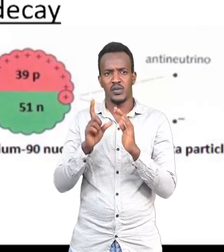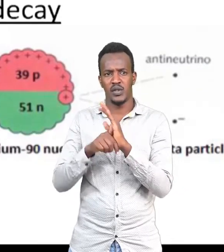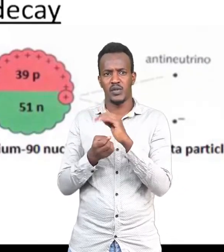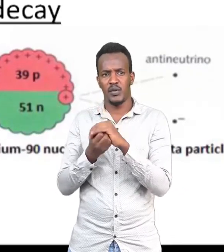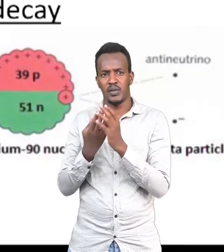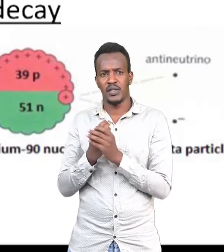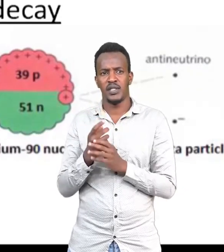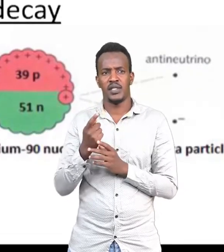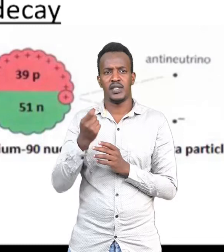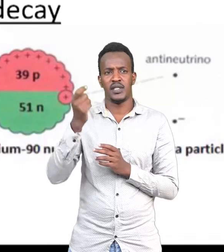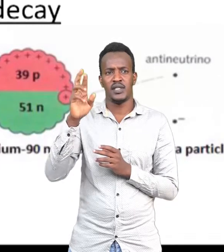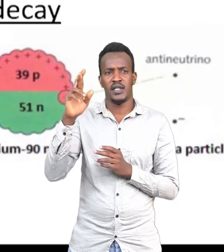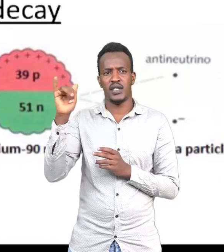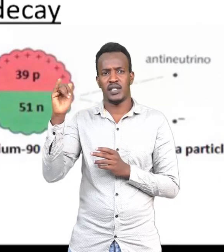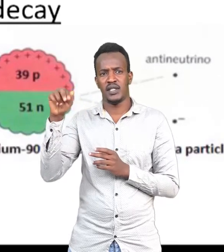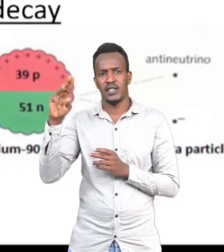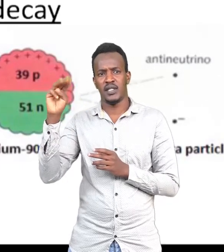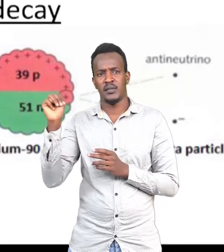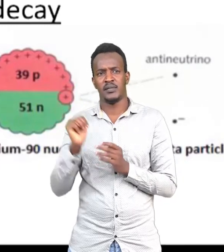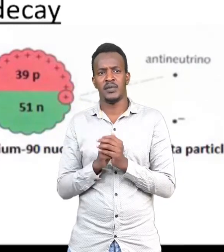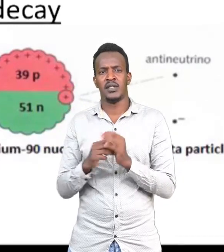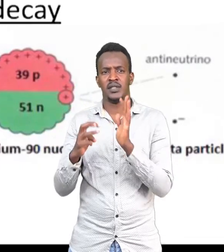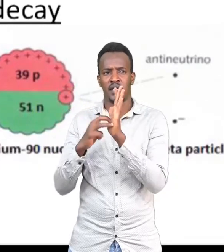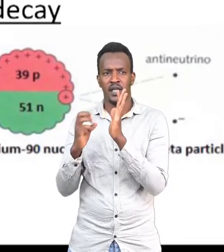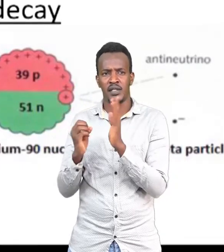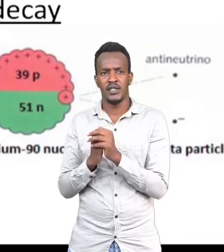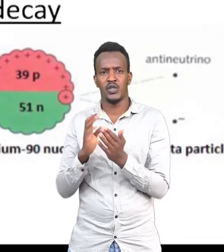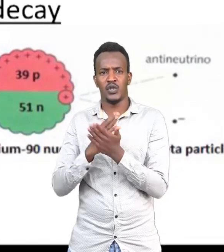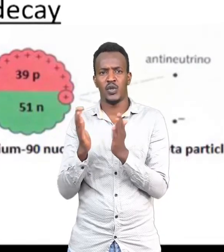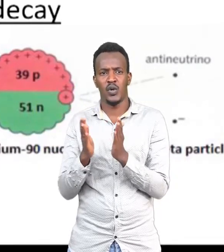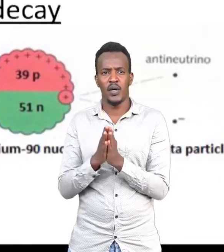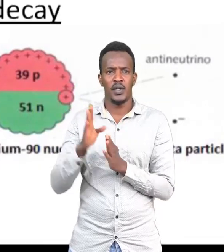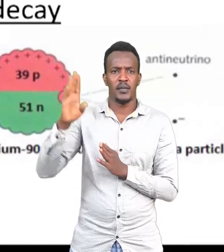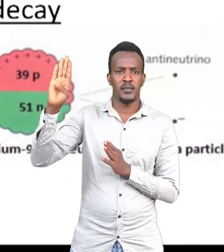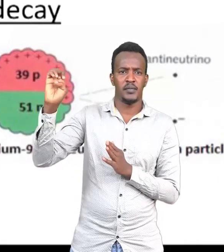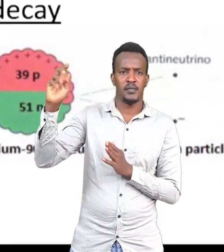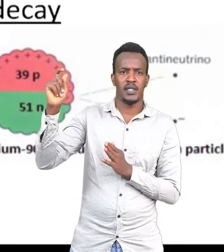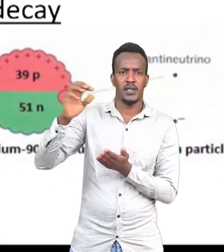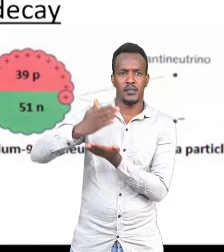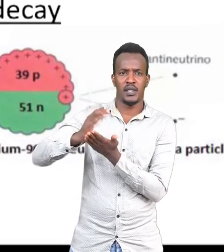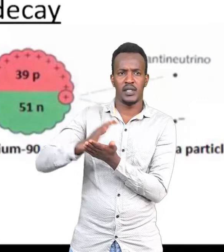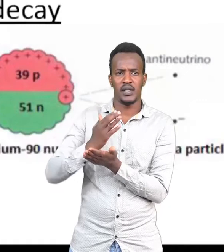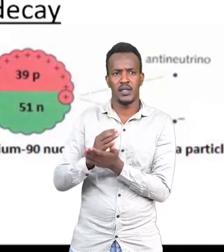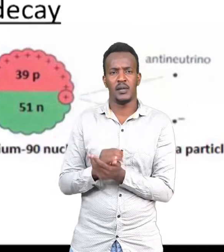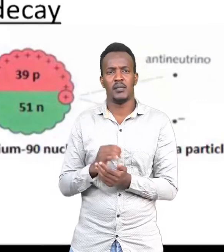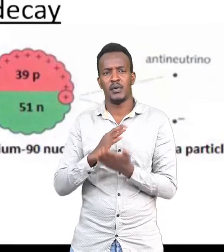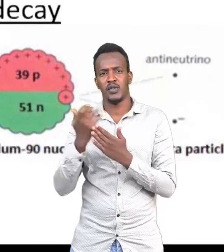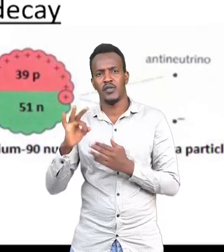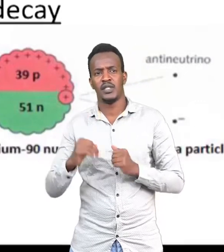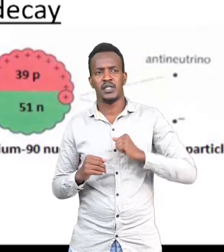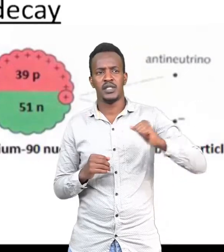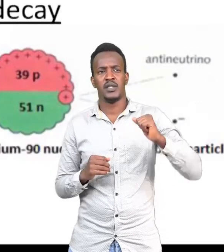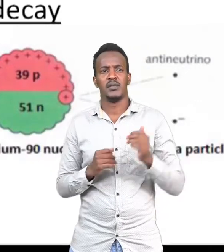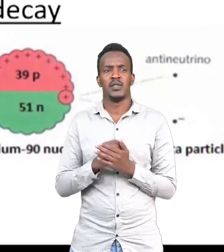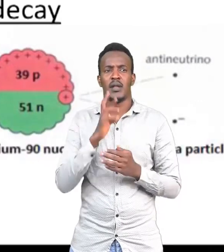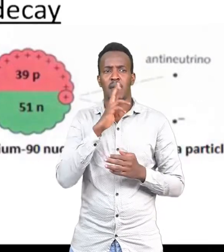weeyaan tritium oo markaasi iyadna nucleus taasi 90ga iyo beta particle way qaybta bidixda halka waxaynu dhigay kalarkaasi